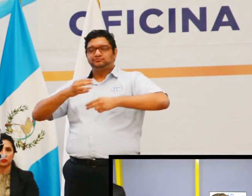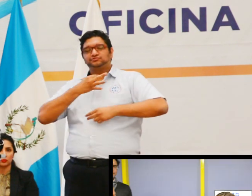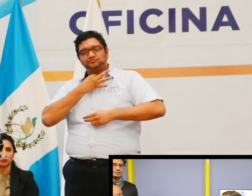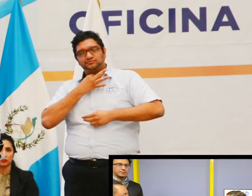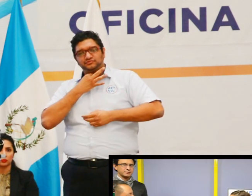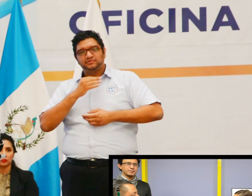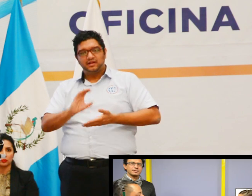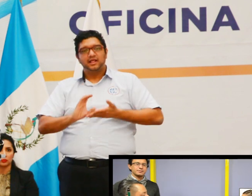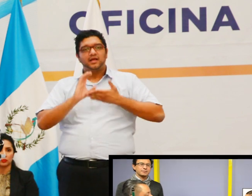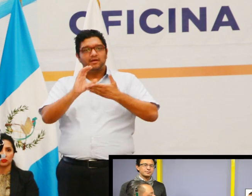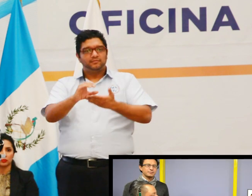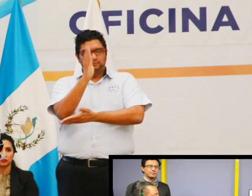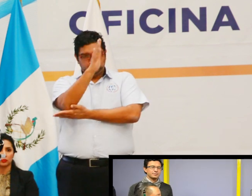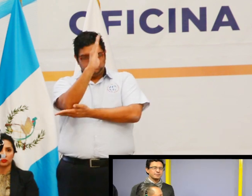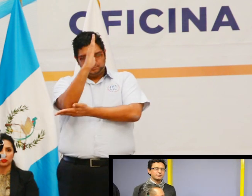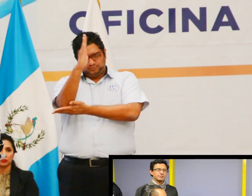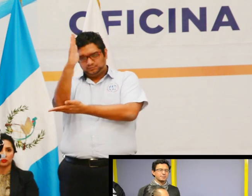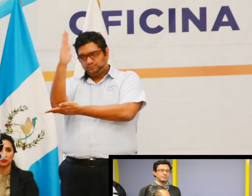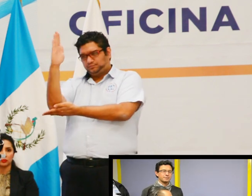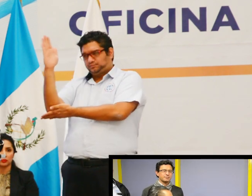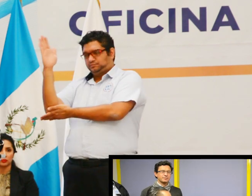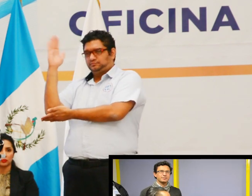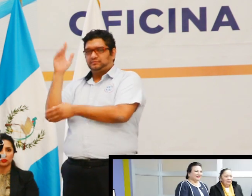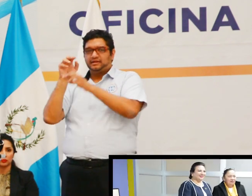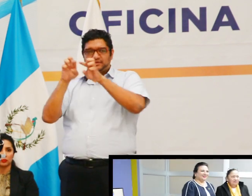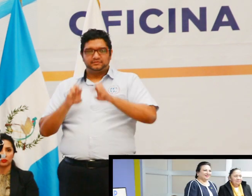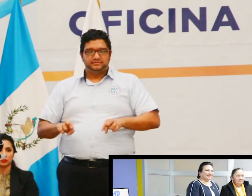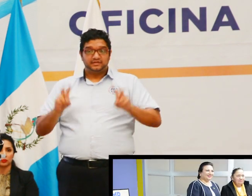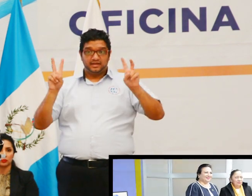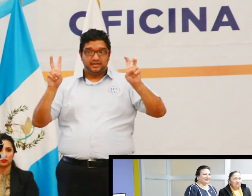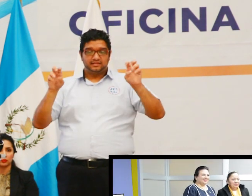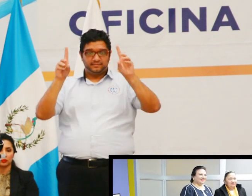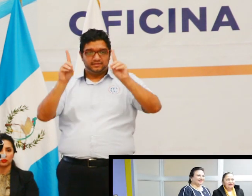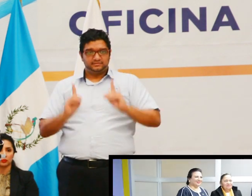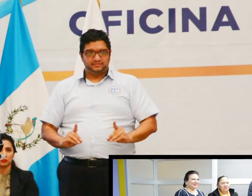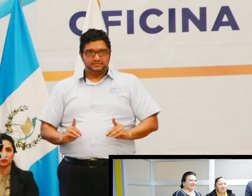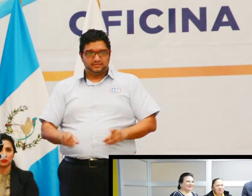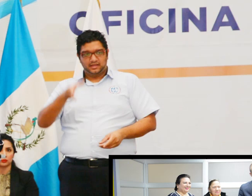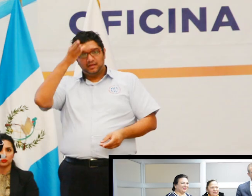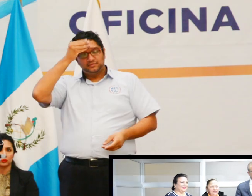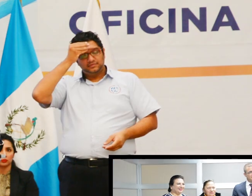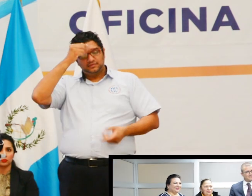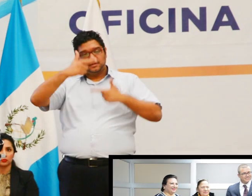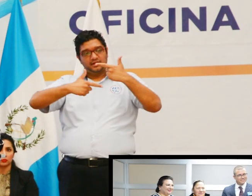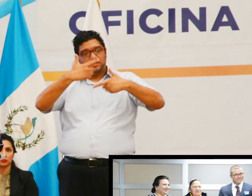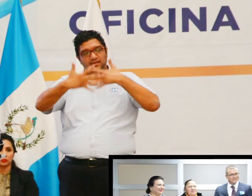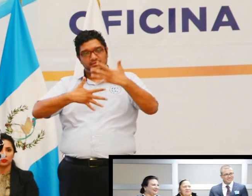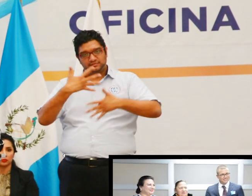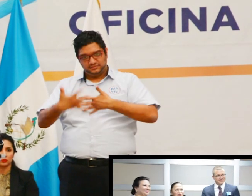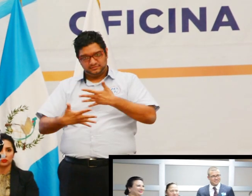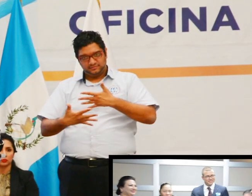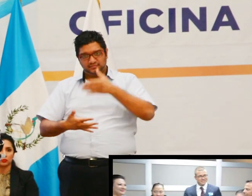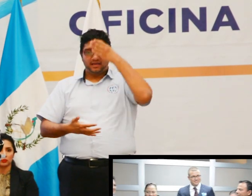Guatemala para capacitar a las personas en la temática de la discapacidad, en el aprendizaje de la lengua de señas para